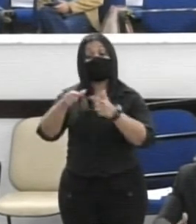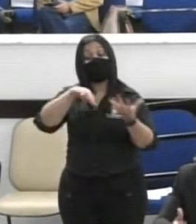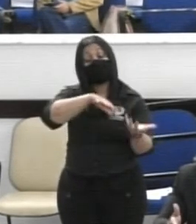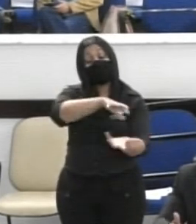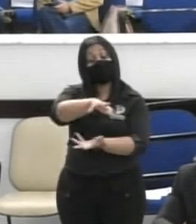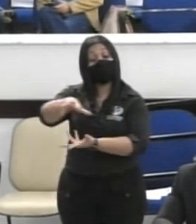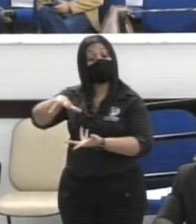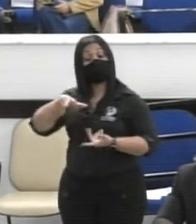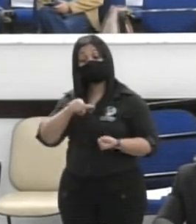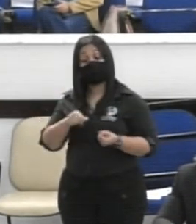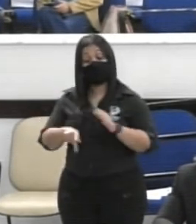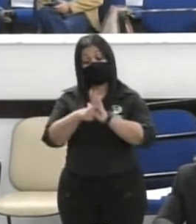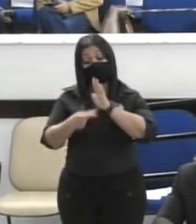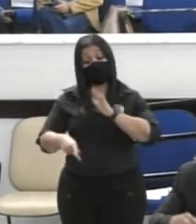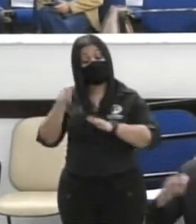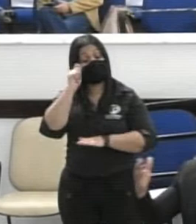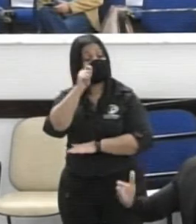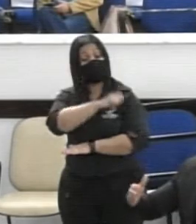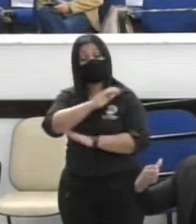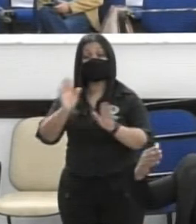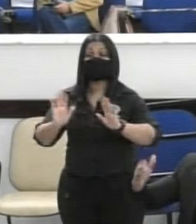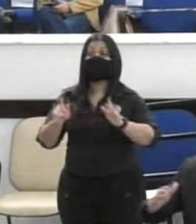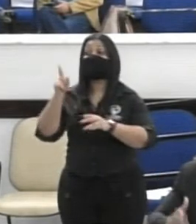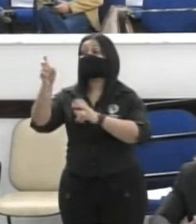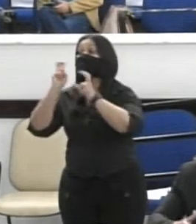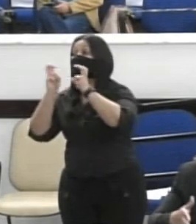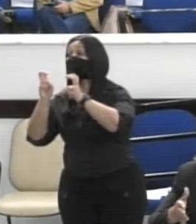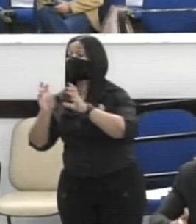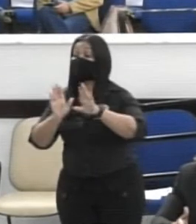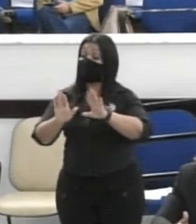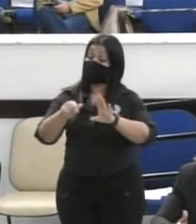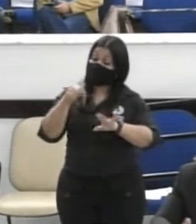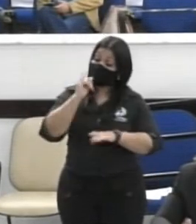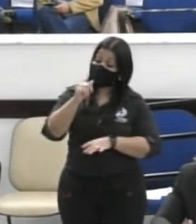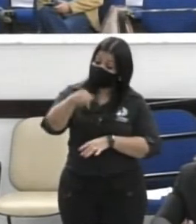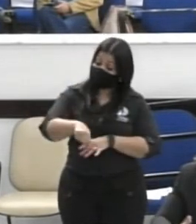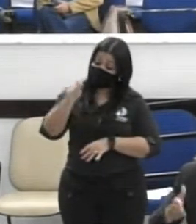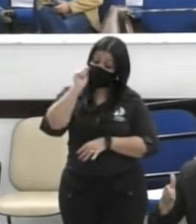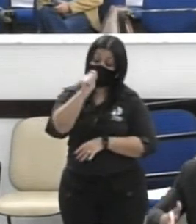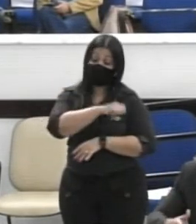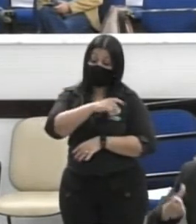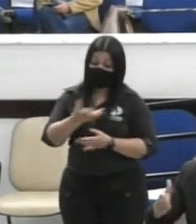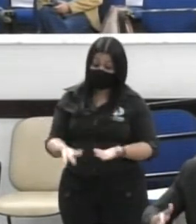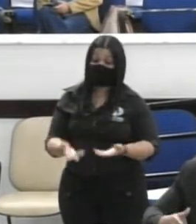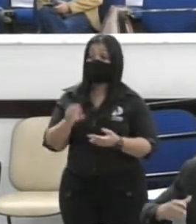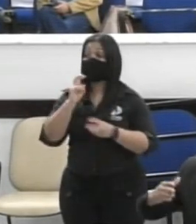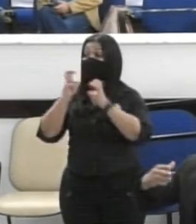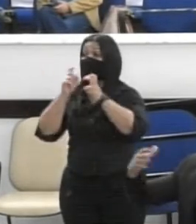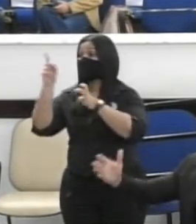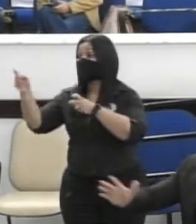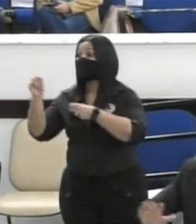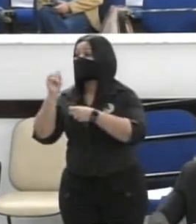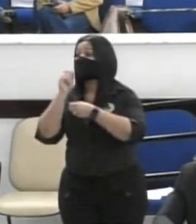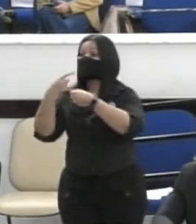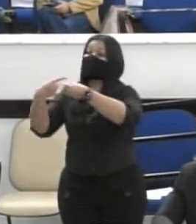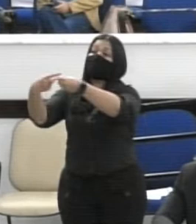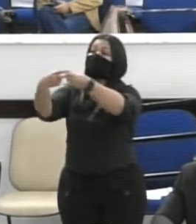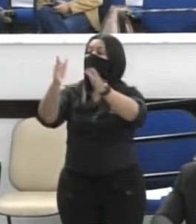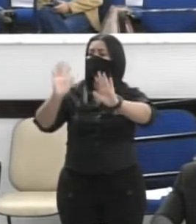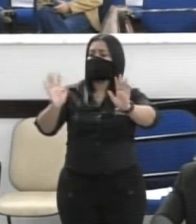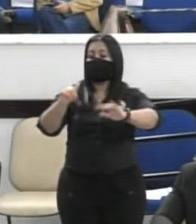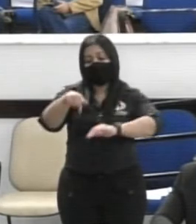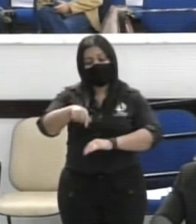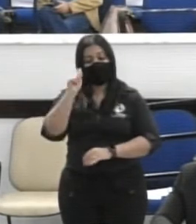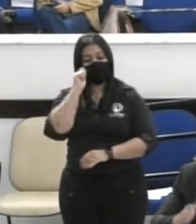problema de São José do Rio Preto. Ah, mas Mirassol, nós estamos falando de São José do Rio Preto. Não está falando de Mirassol, nem de Uchoa, nem de outro lugar. Então,